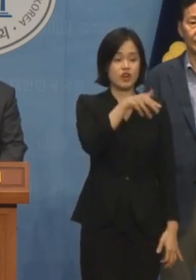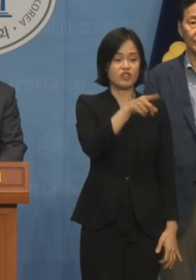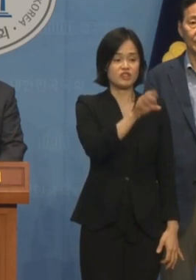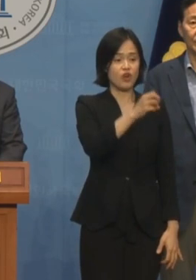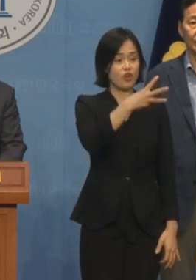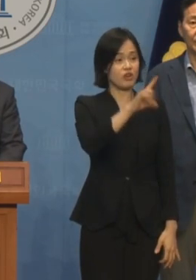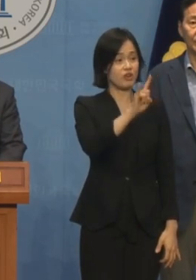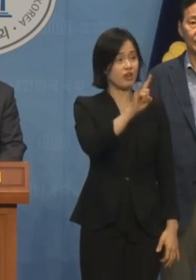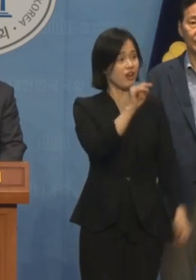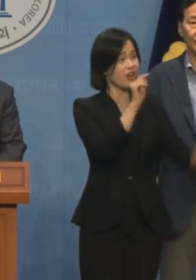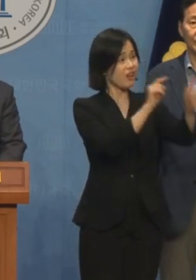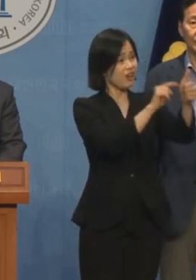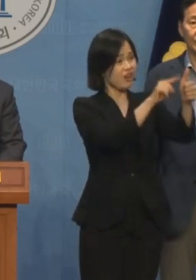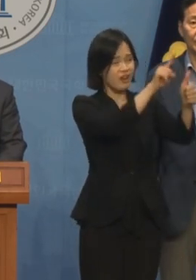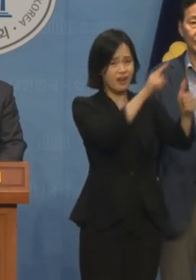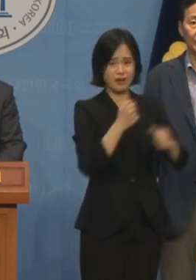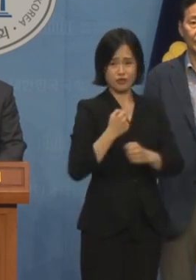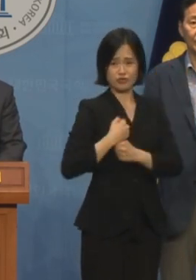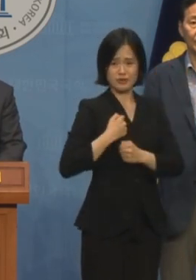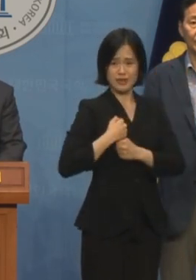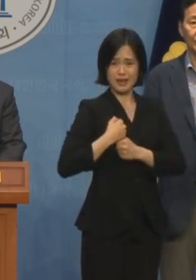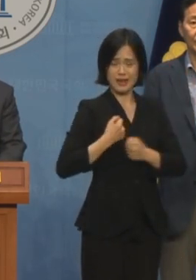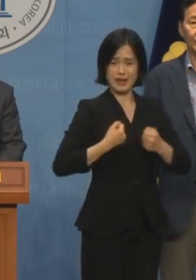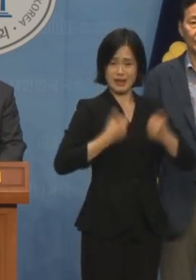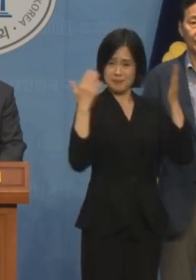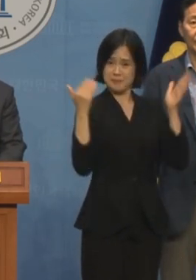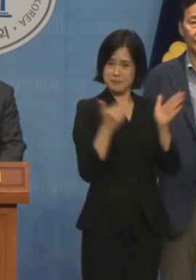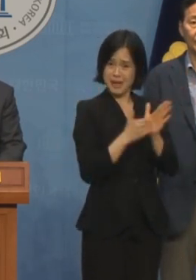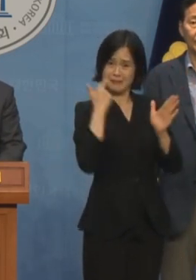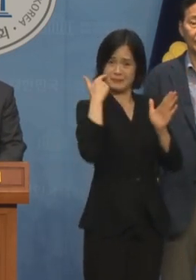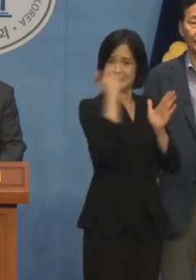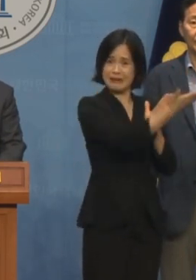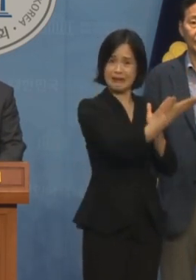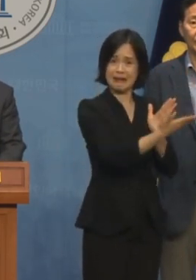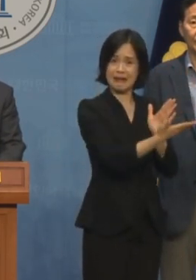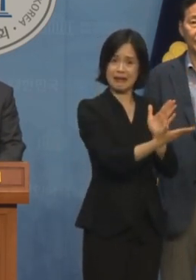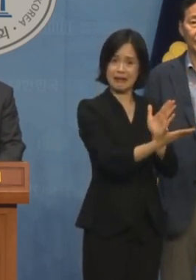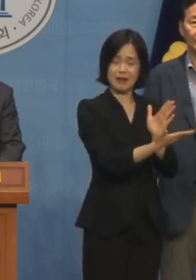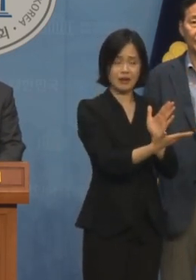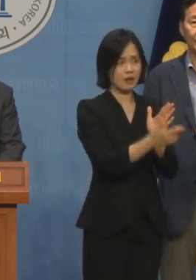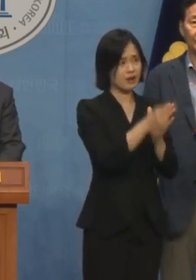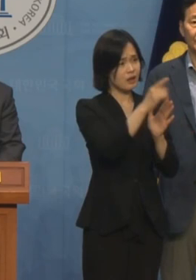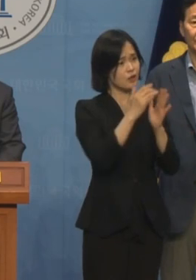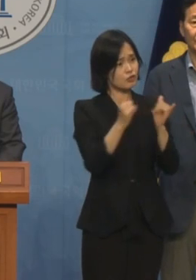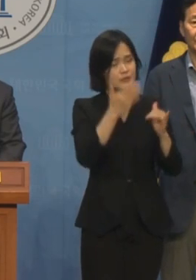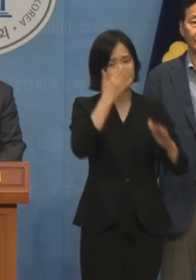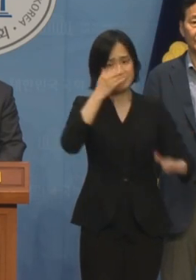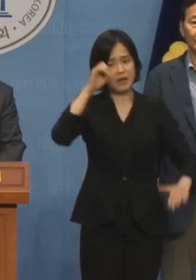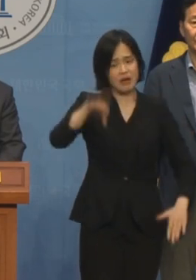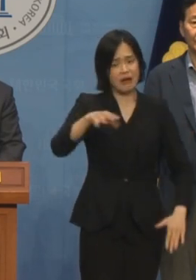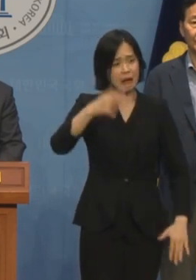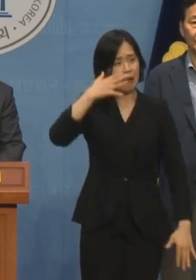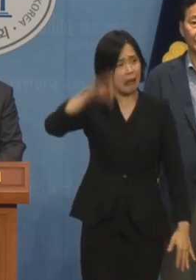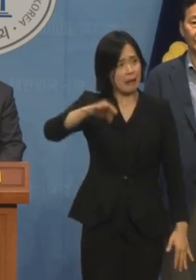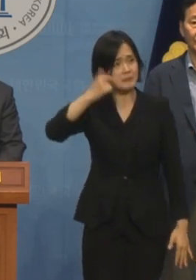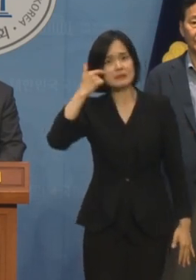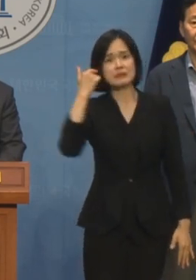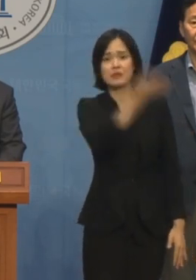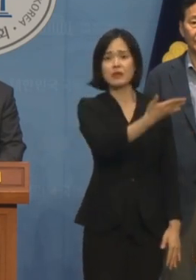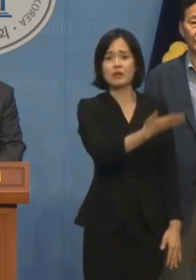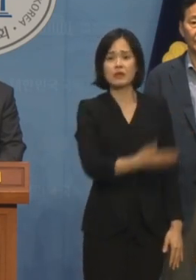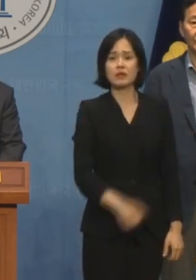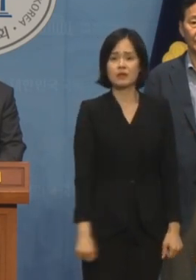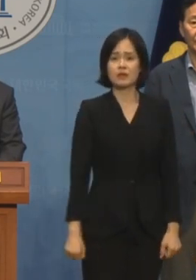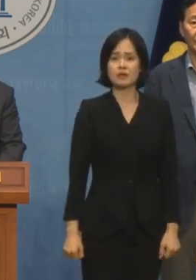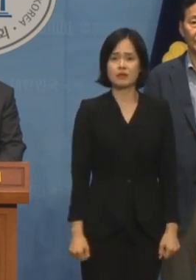갔다 왔습니까? 군인이 말하지 않고 있다고 만만하게 보입니까? 군인이 당신들